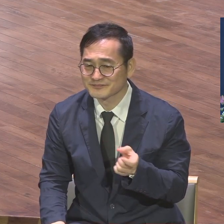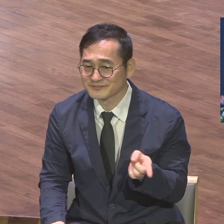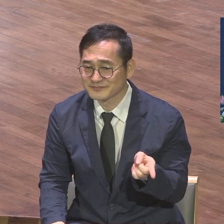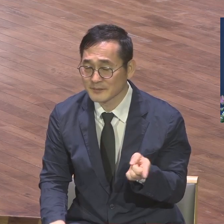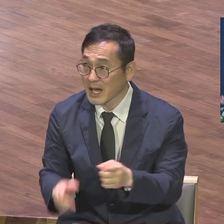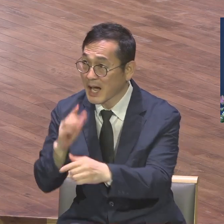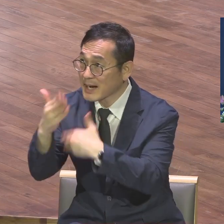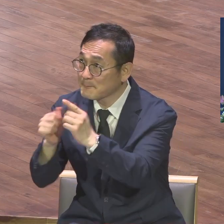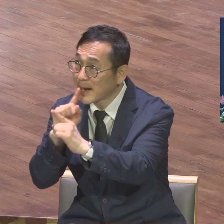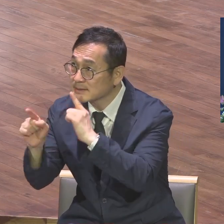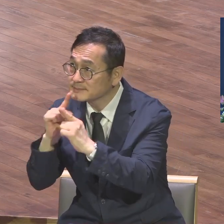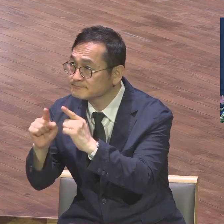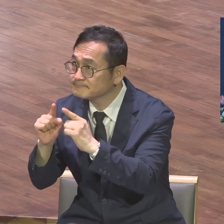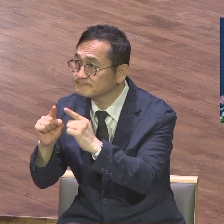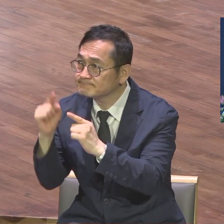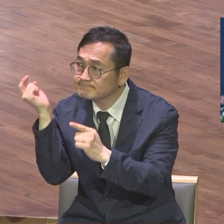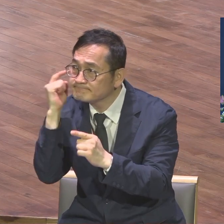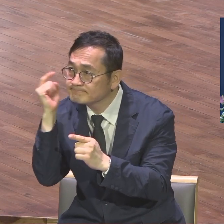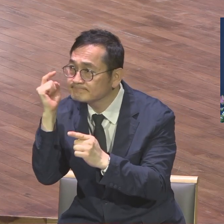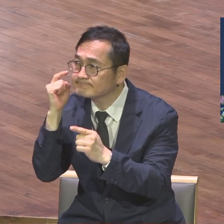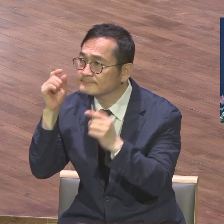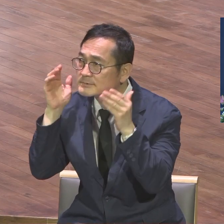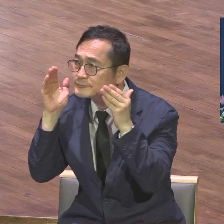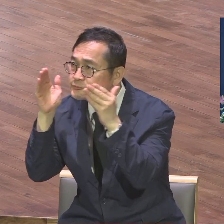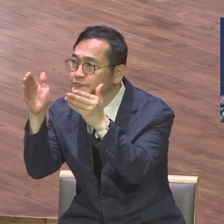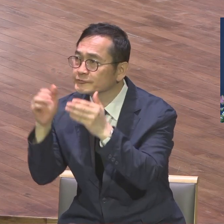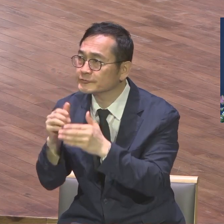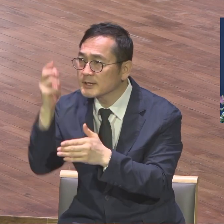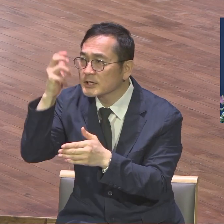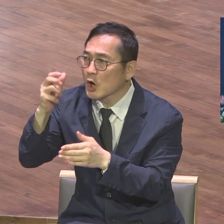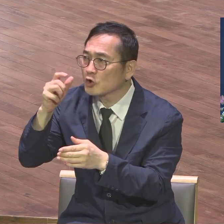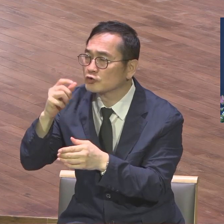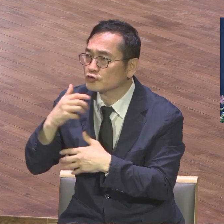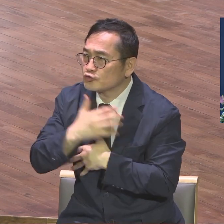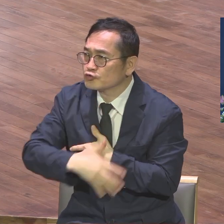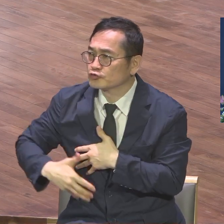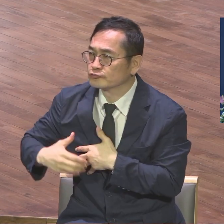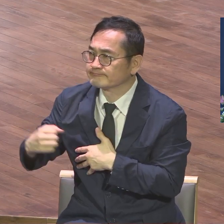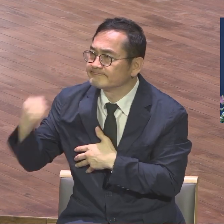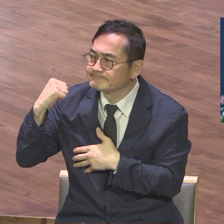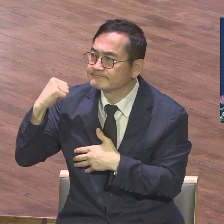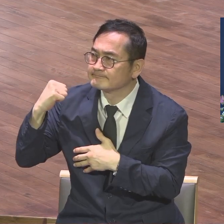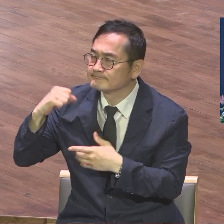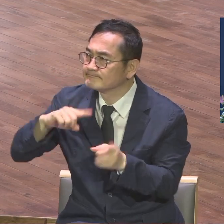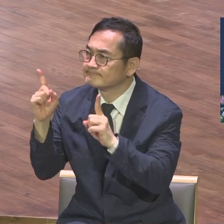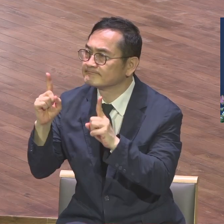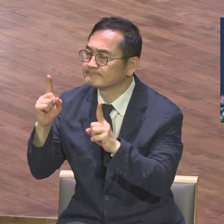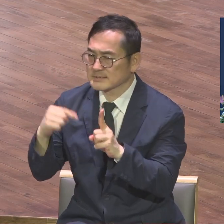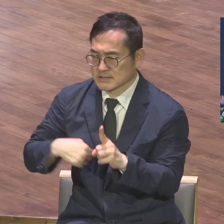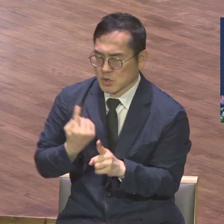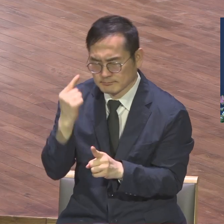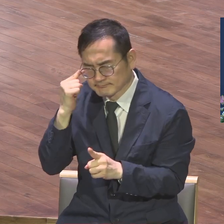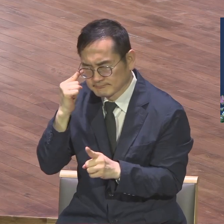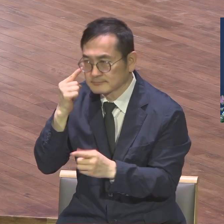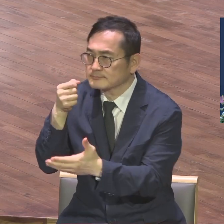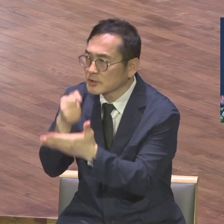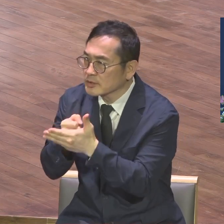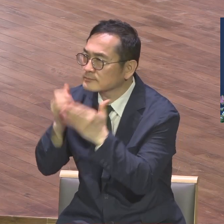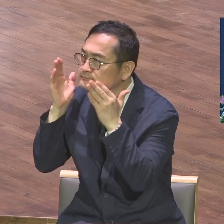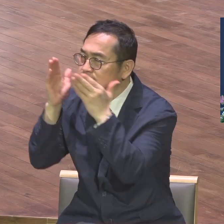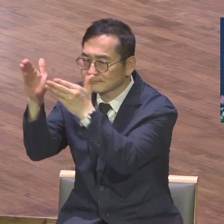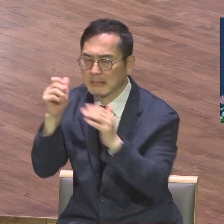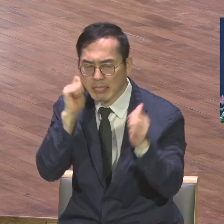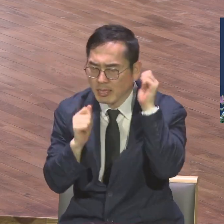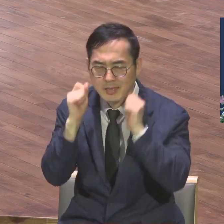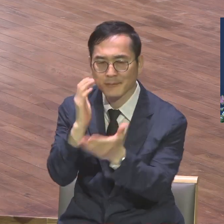말씀 속에서 말씀의 완전한 소통을 하면서 영육관의 장막들을 넓혀나가는 주역되기를 제물로 축복합니다. 두